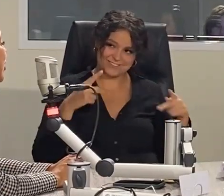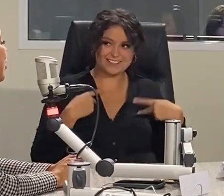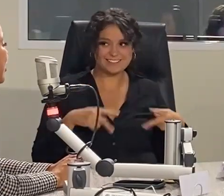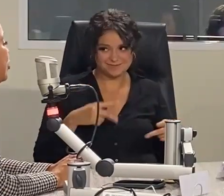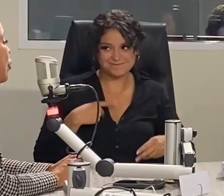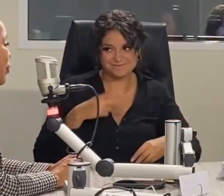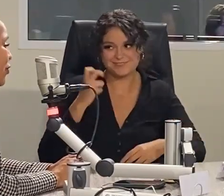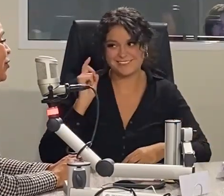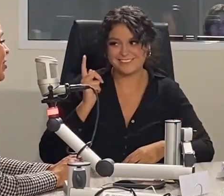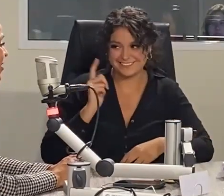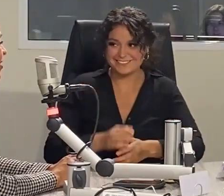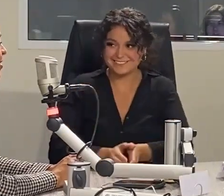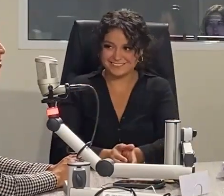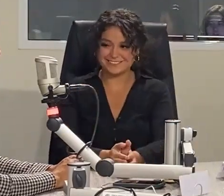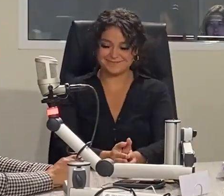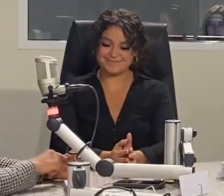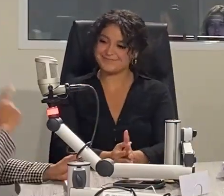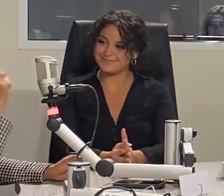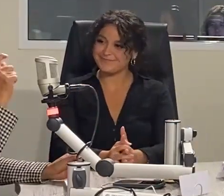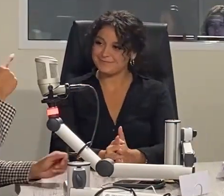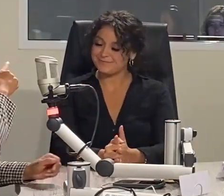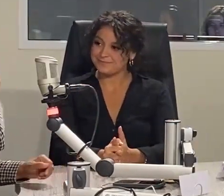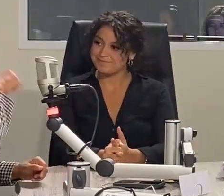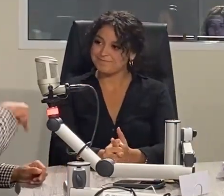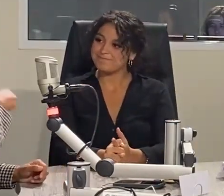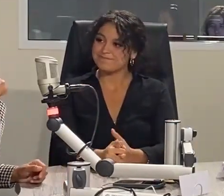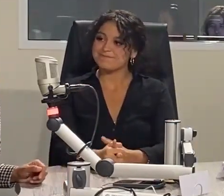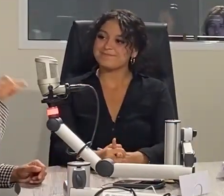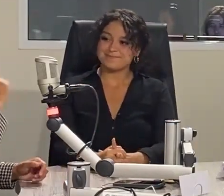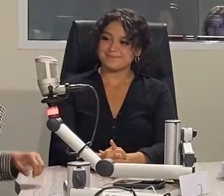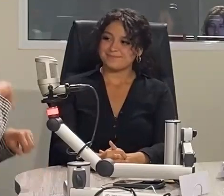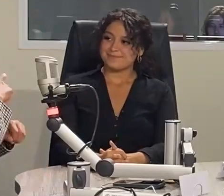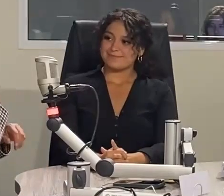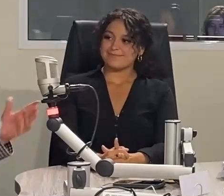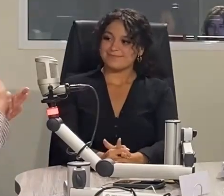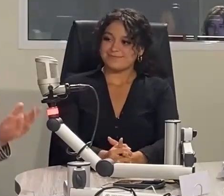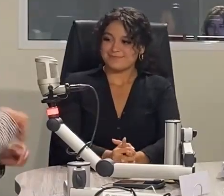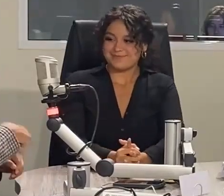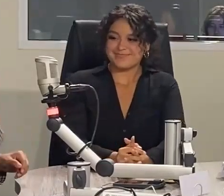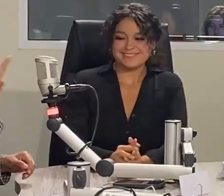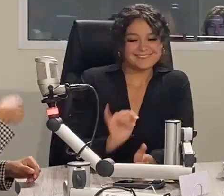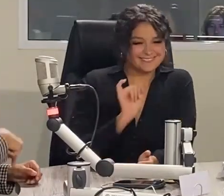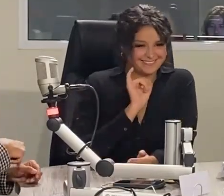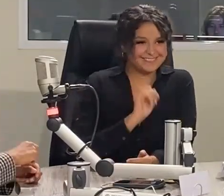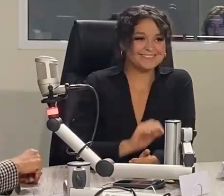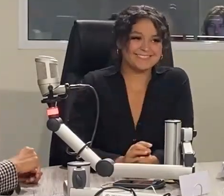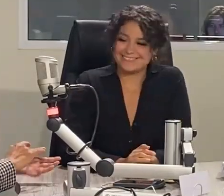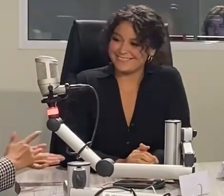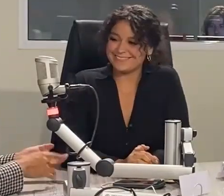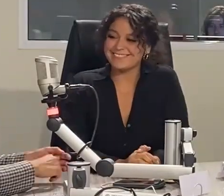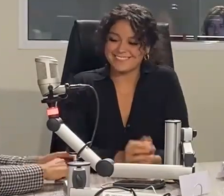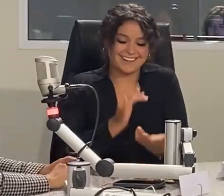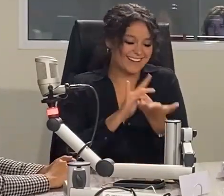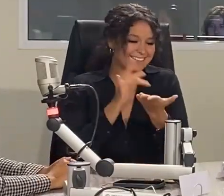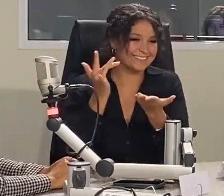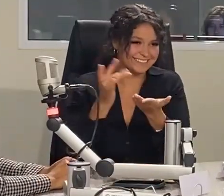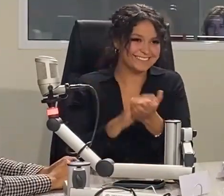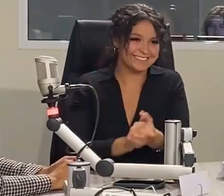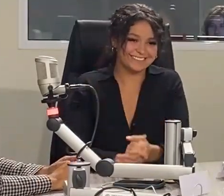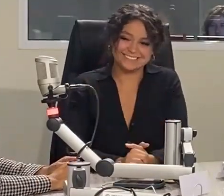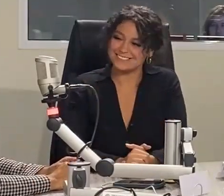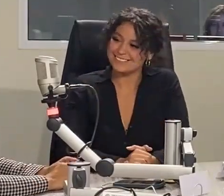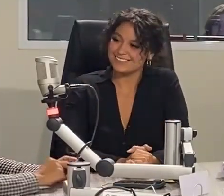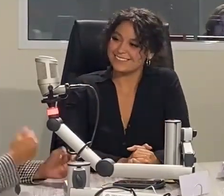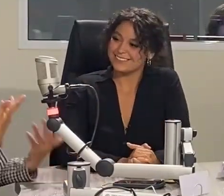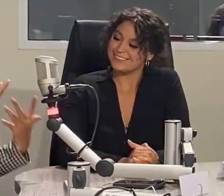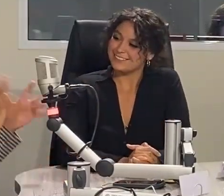niños sordos. Bueno, y ya cuando vengas al Parlamento Juvenil también acá te esperamos en la cabina de Generación Proba. Gracias. Pues